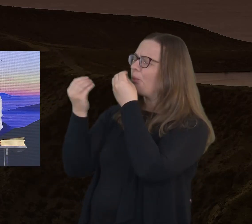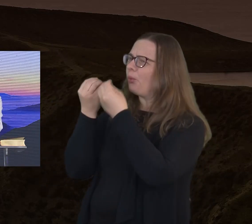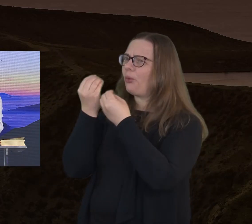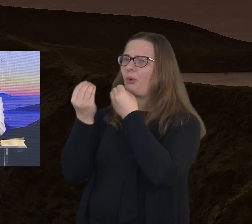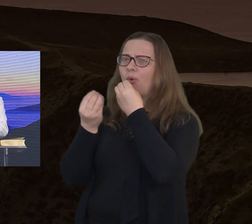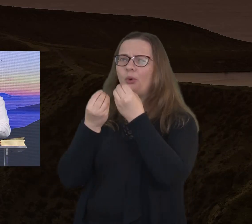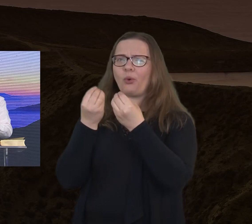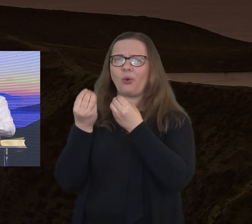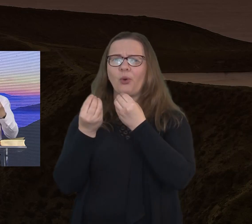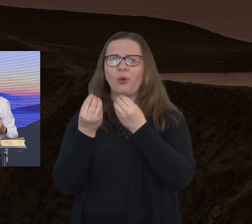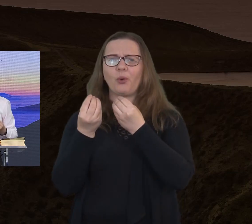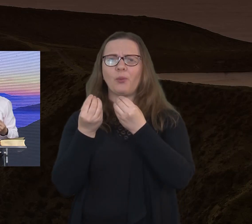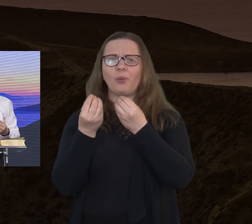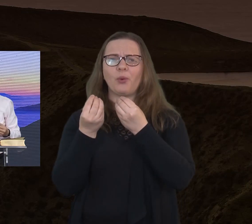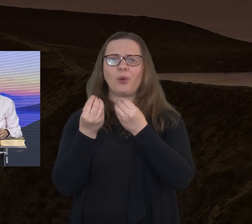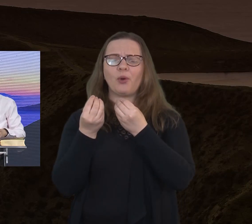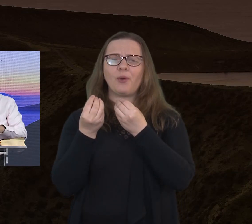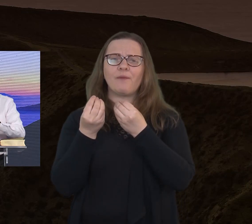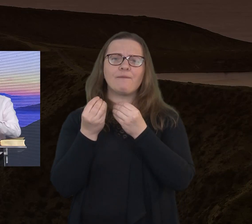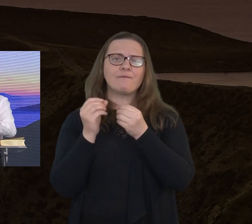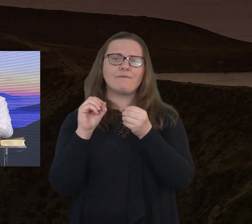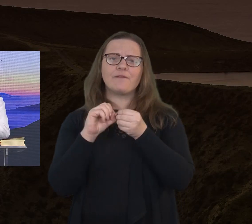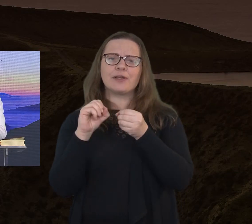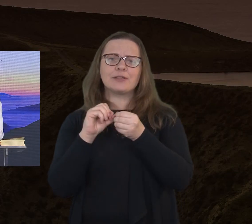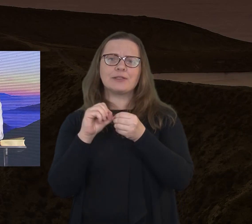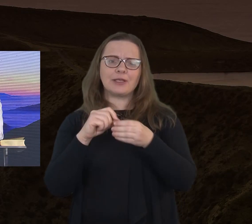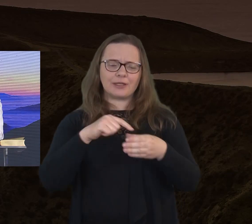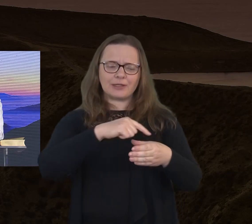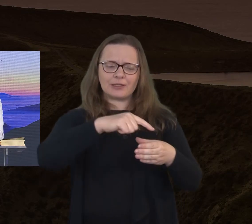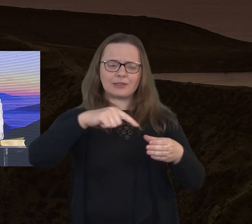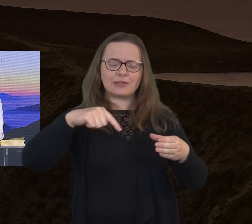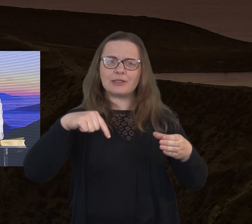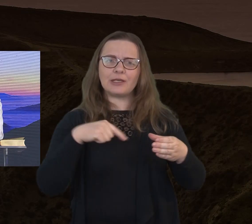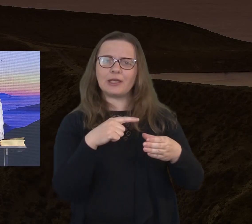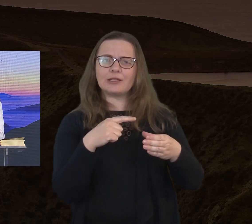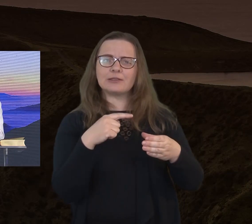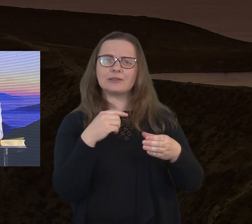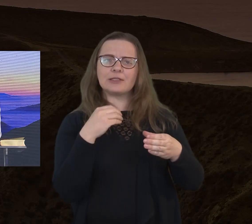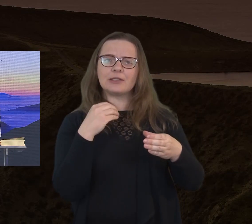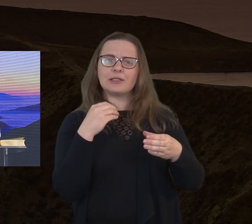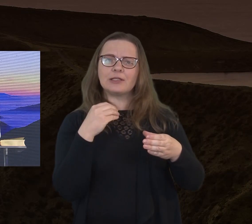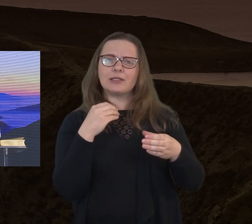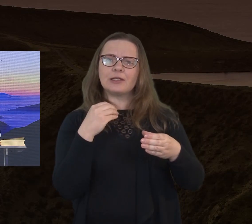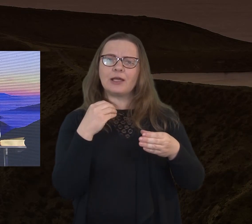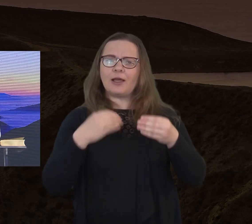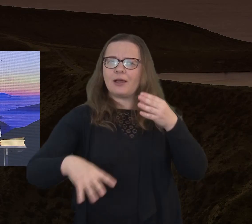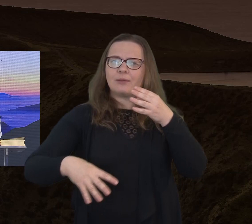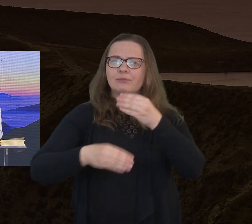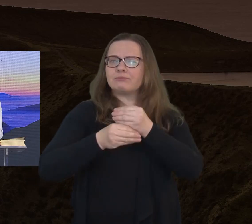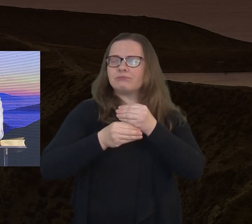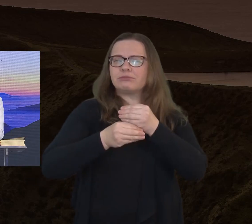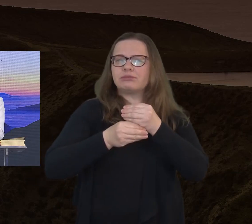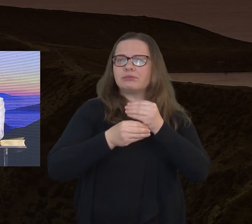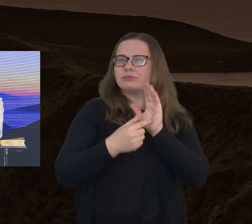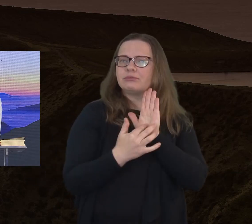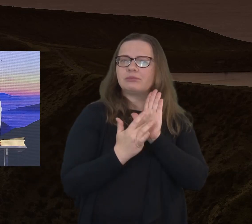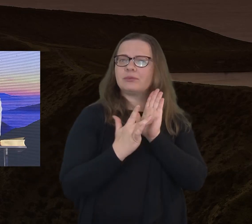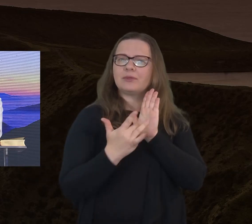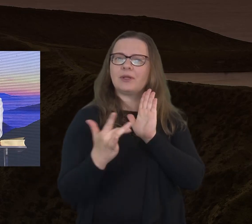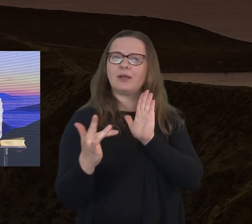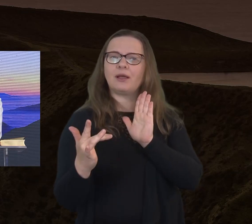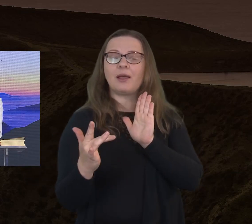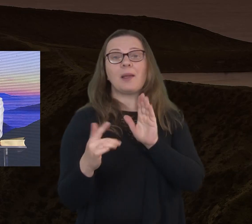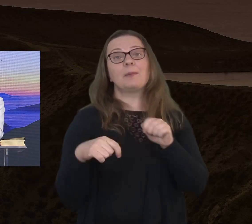essas riquezas a plenitude? É desfrutar dessas riquezas. Comendo essas riquezas. Eu